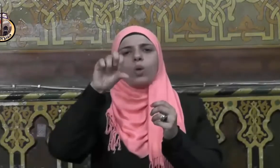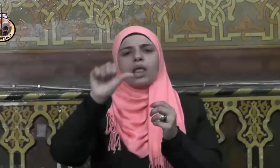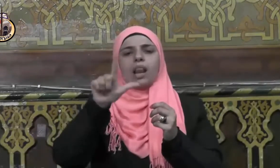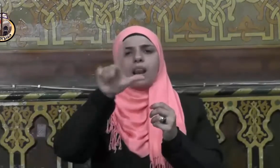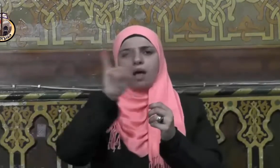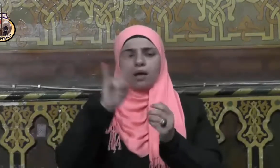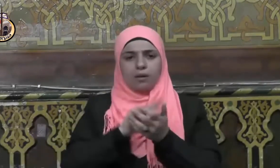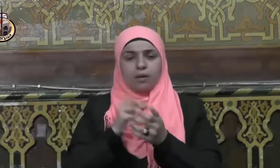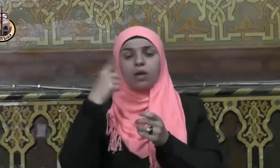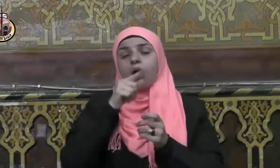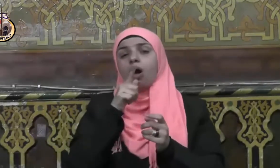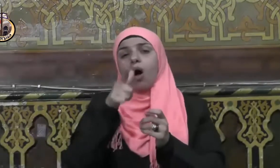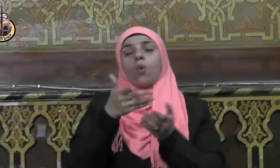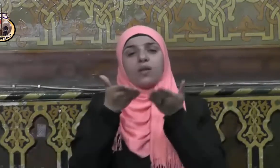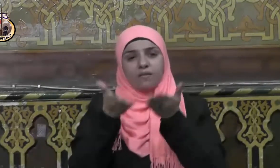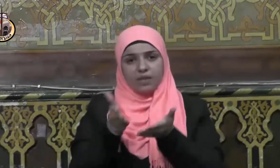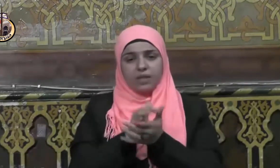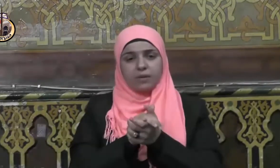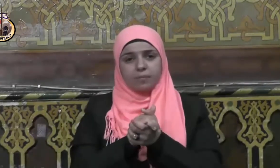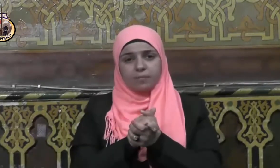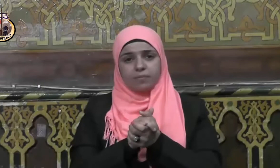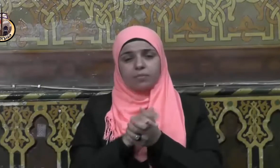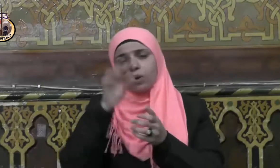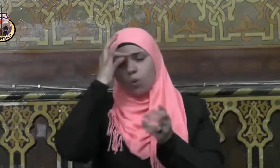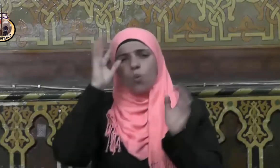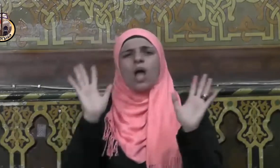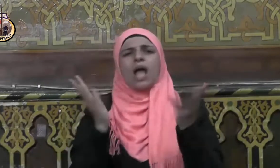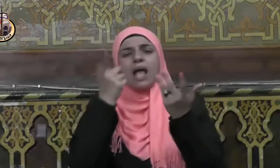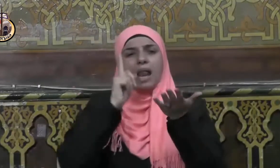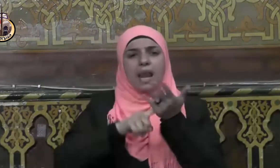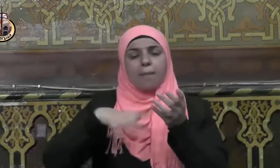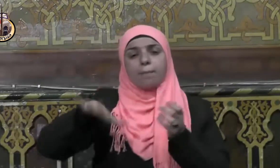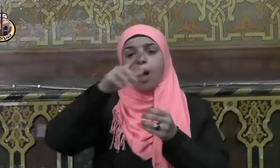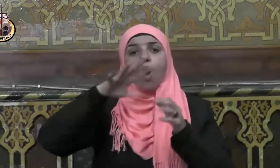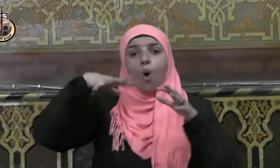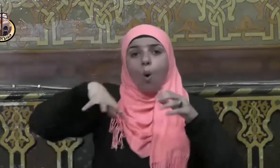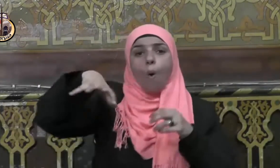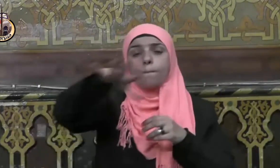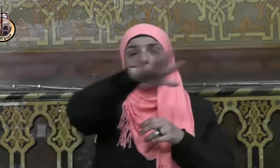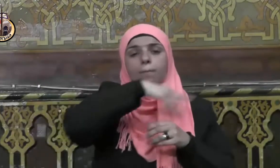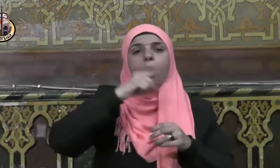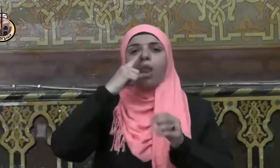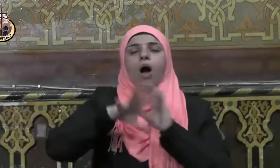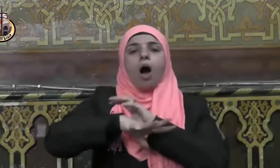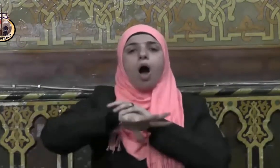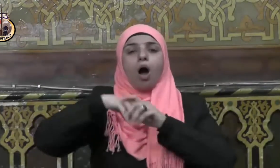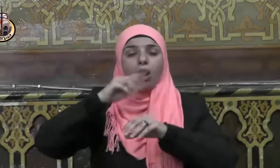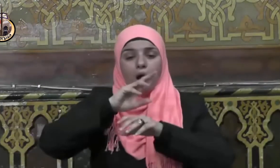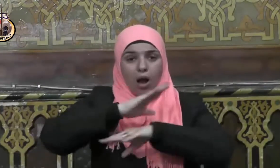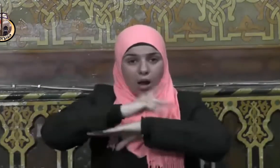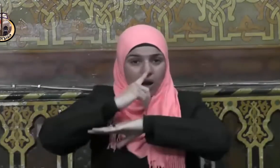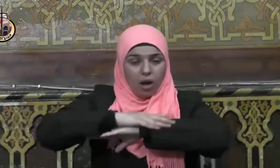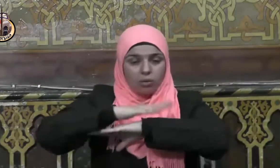وقول الآخر: وإنما الأمم الأخلاق ما بقيت، فإن